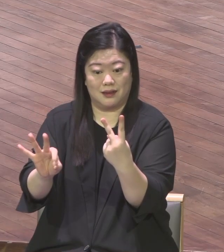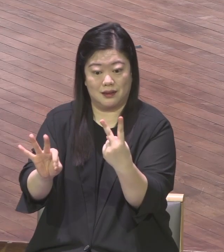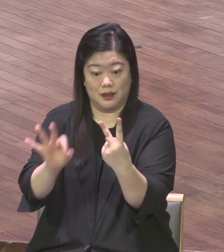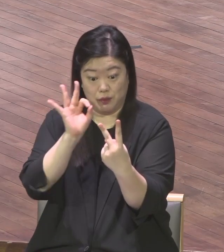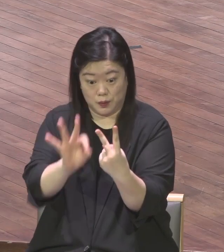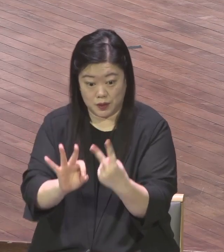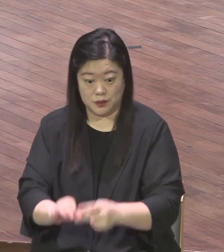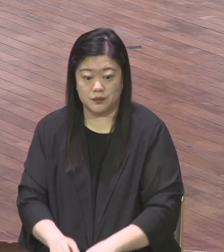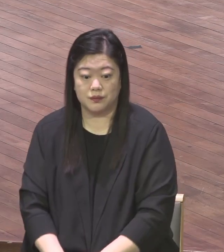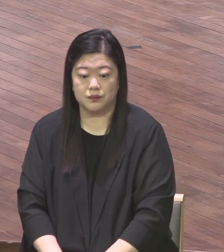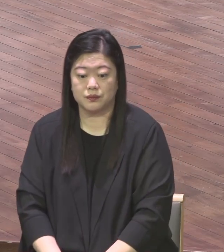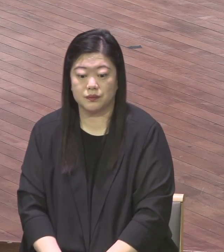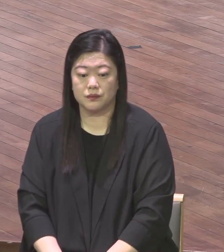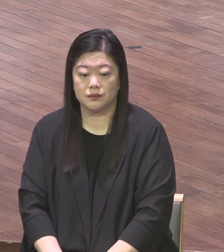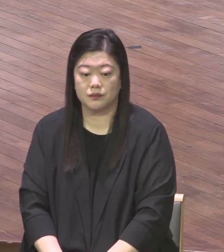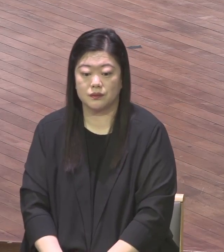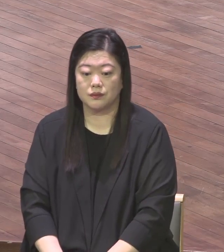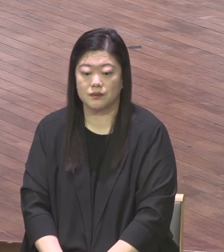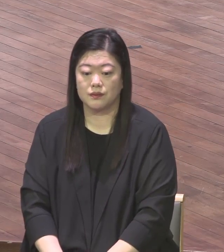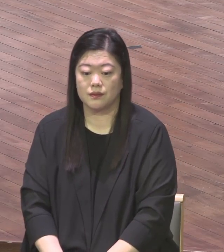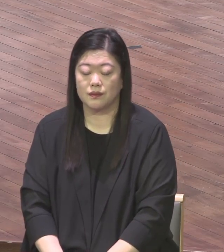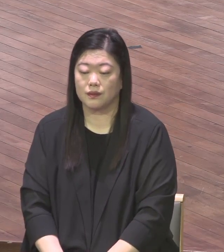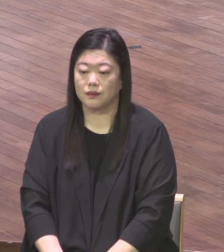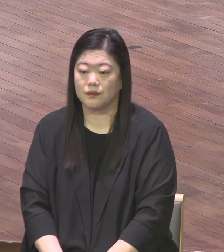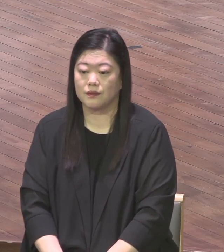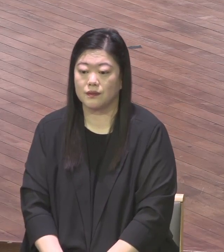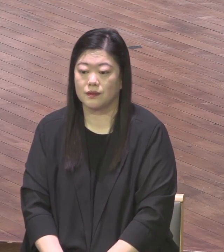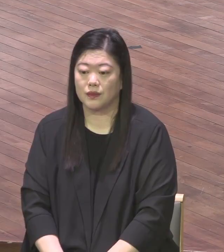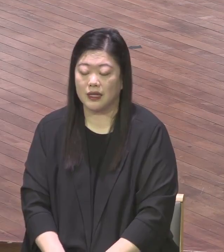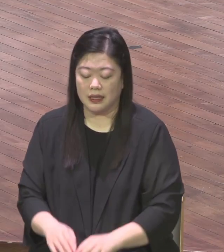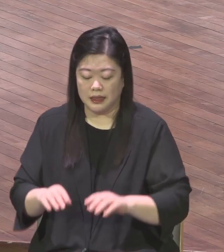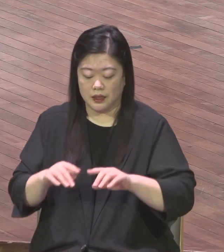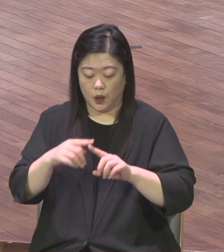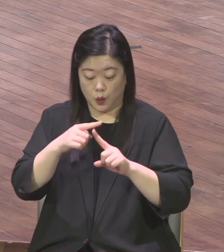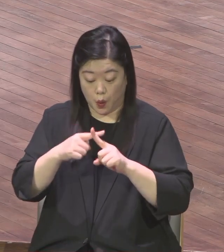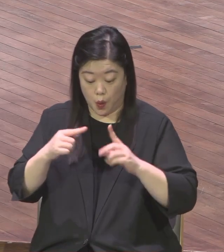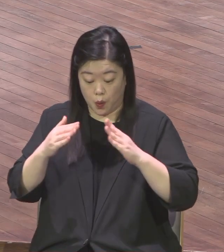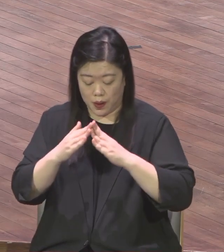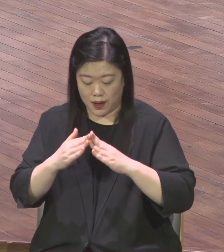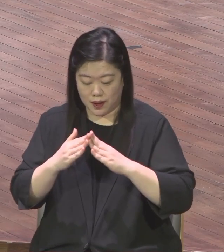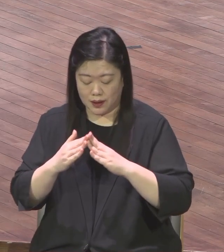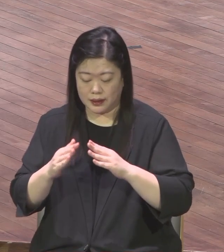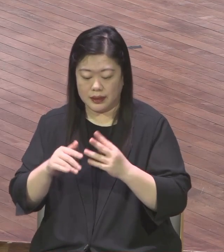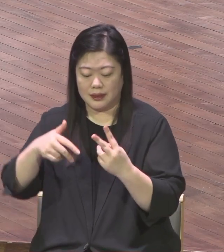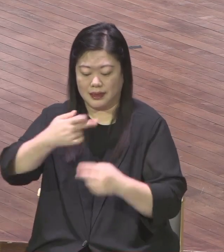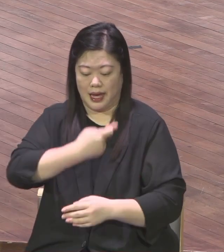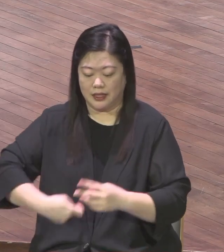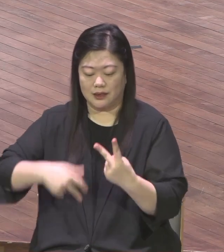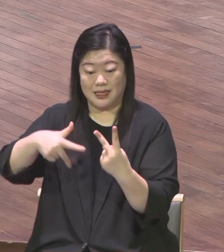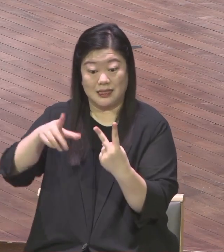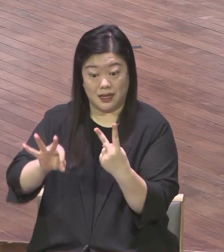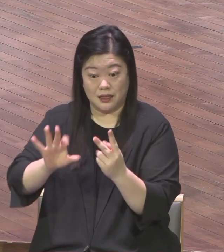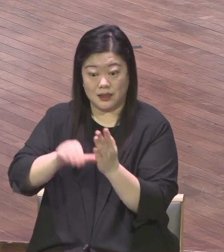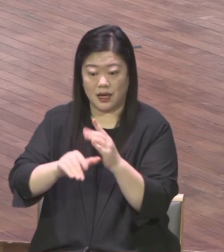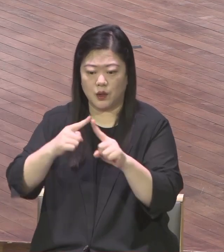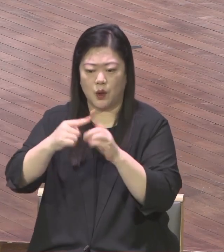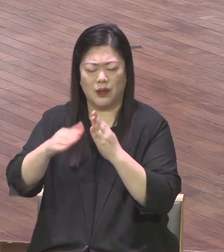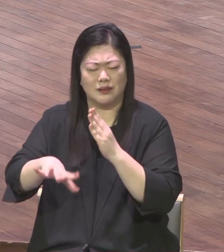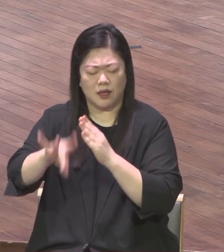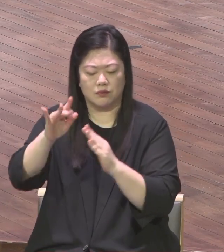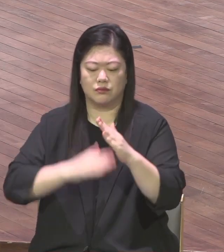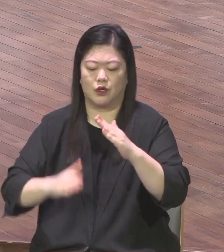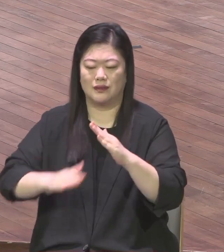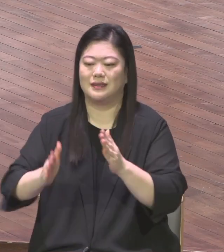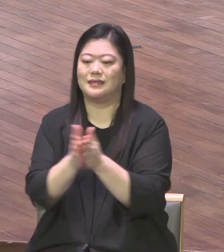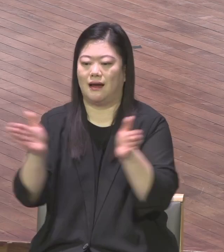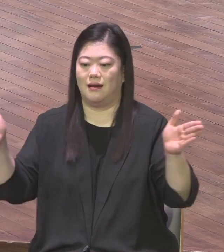되었습니다. 공식적으로 지상에서 교회가 시작이 됐죠. 그리고 마지막